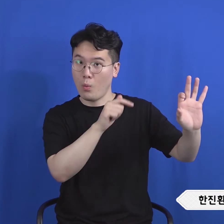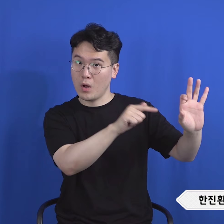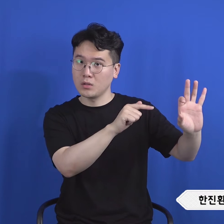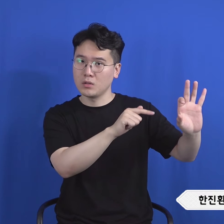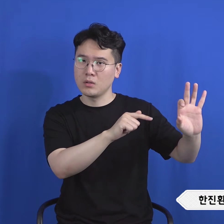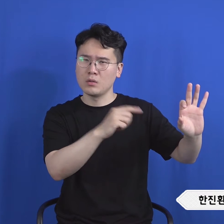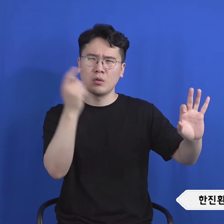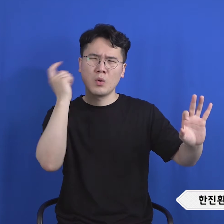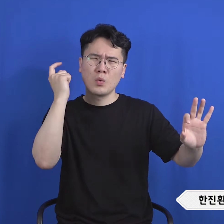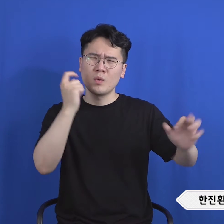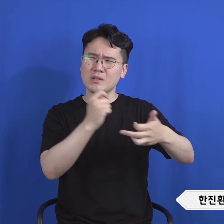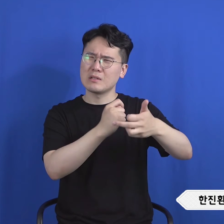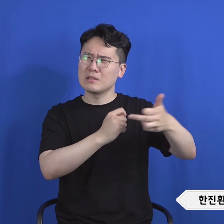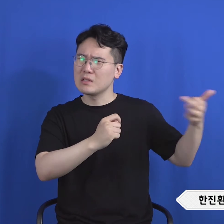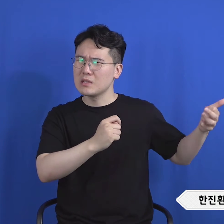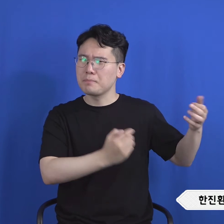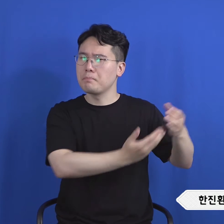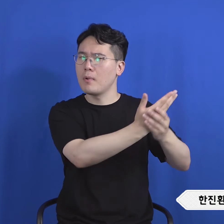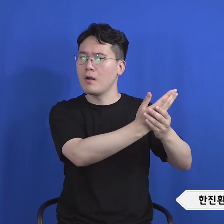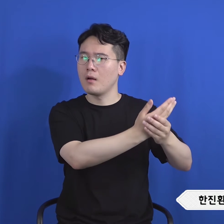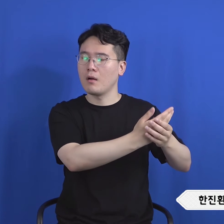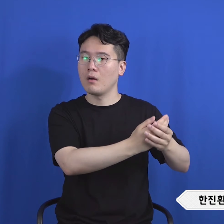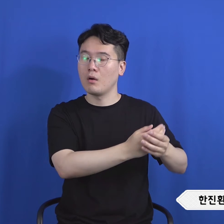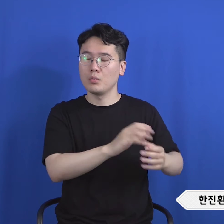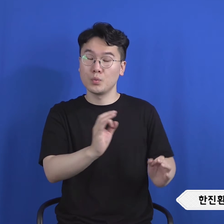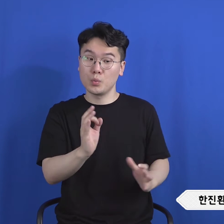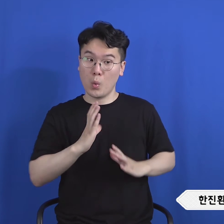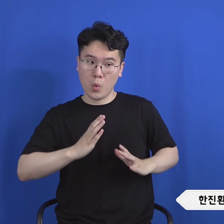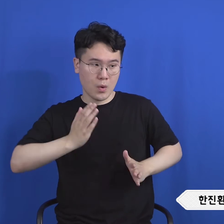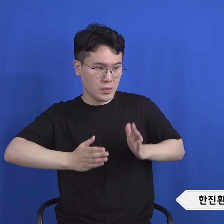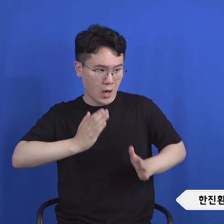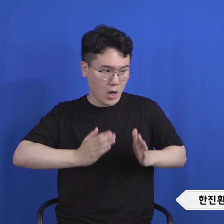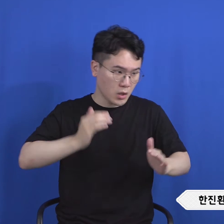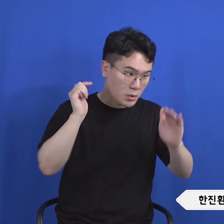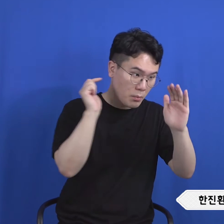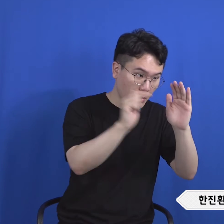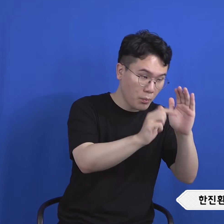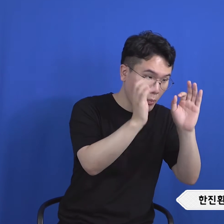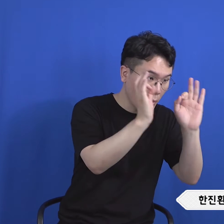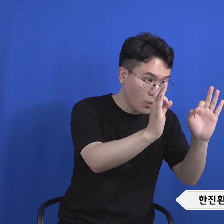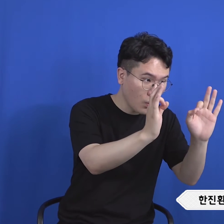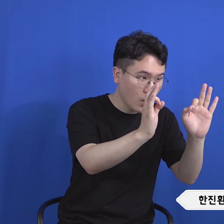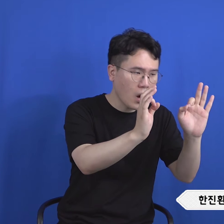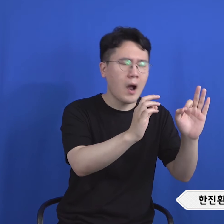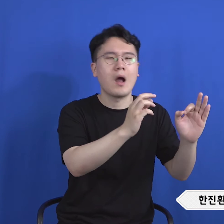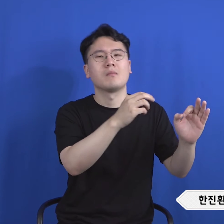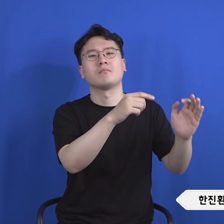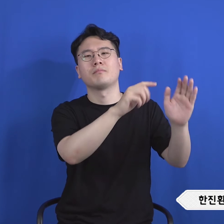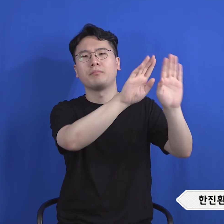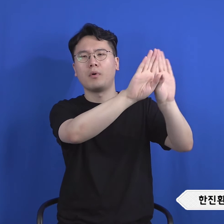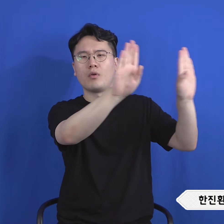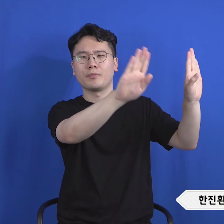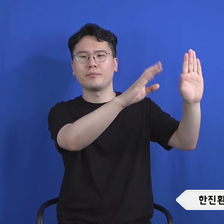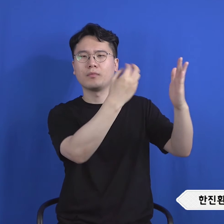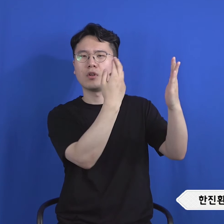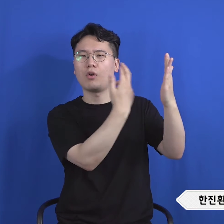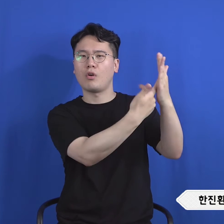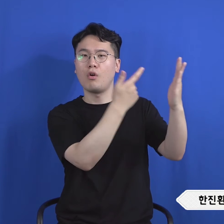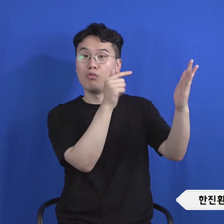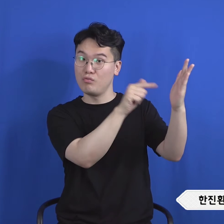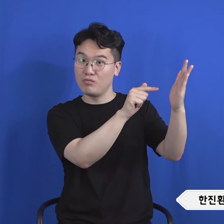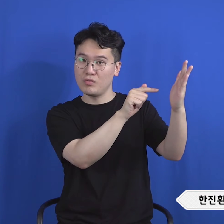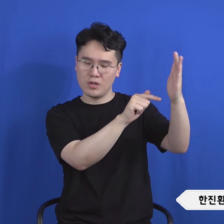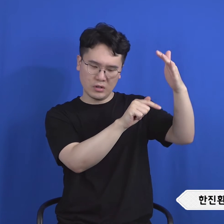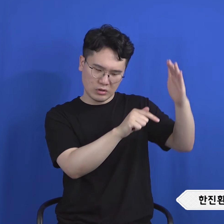소리가 났습니다. 놀라서 달려가 보니까 화장실 안에 그 벽에 걸어놨던 거울이 떨어져서 바닥에